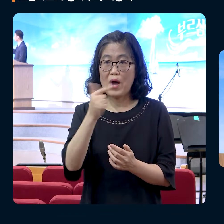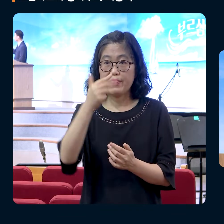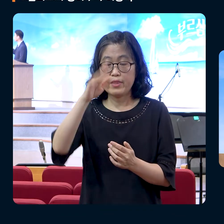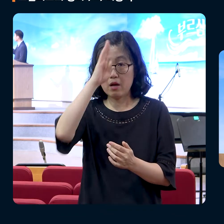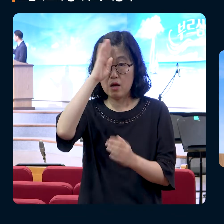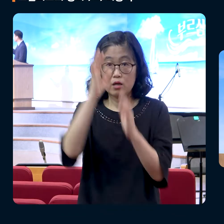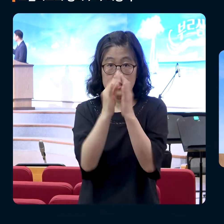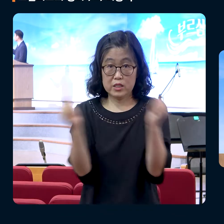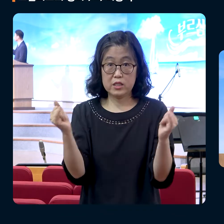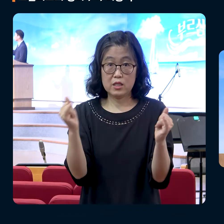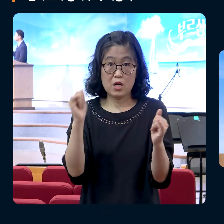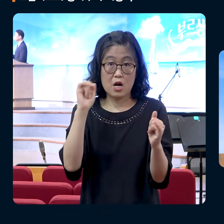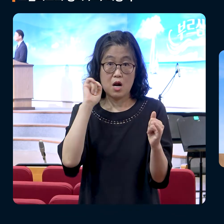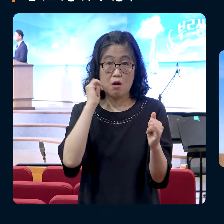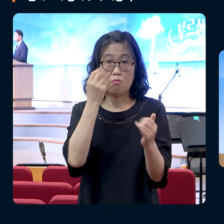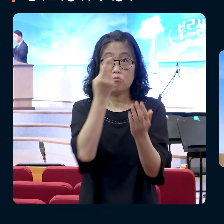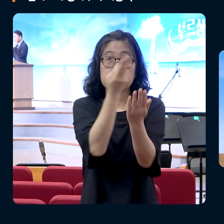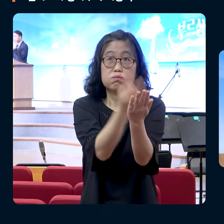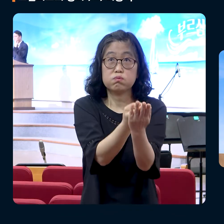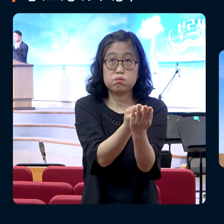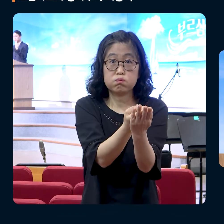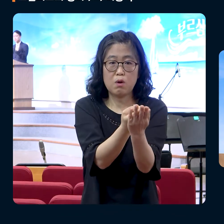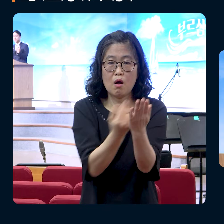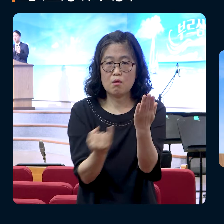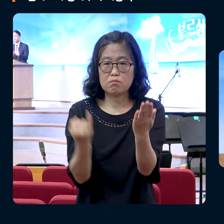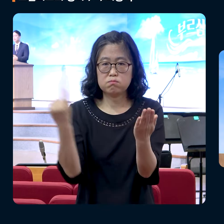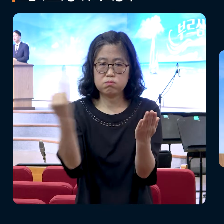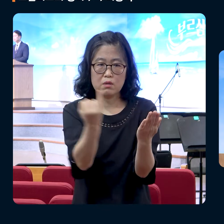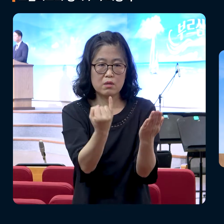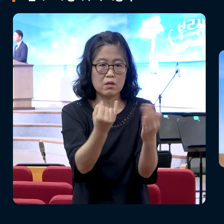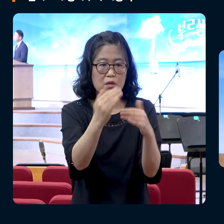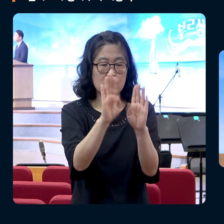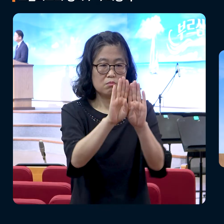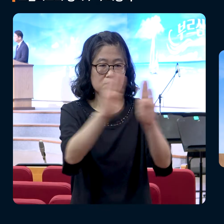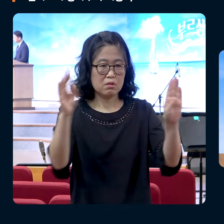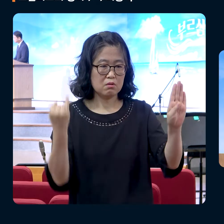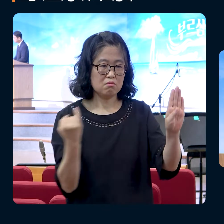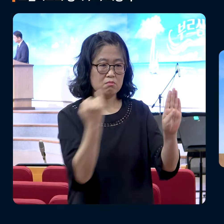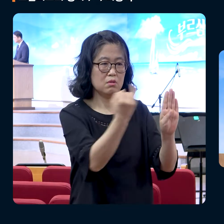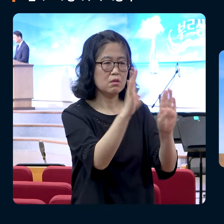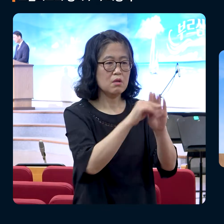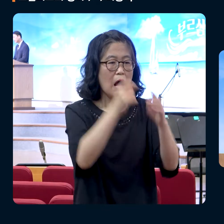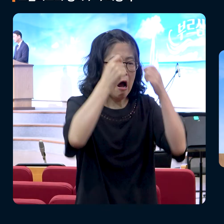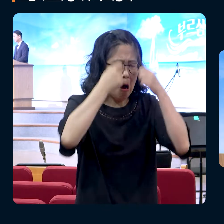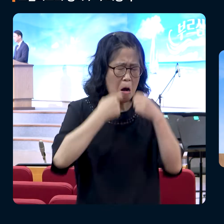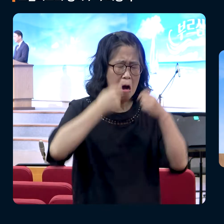저기서 이렇게 걸어 딱 문에 들어올 때부터 그냥 막 울고 들어와요. 근데 그걸 보면서